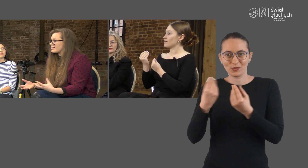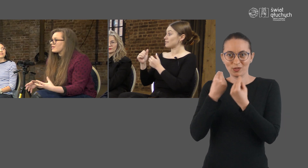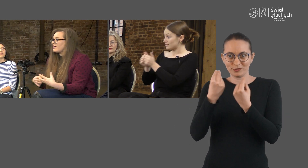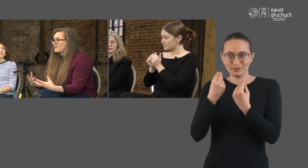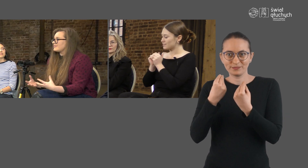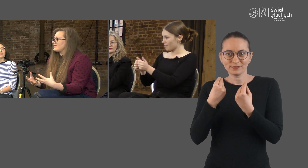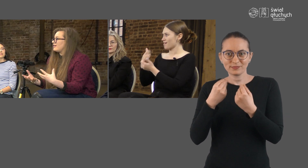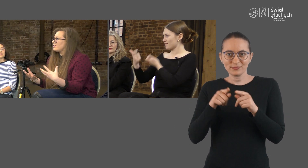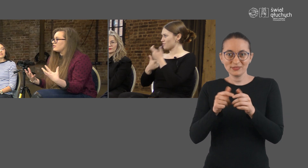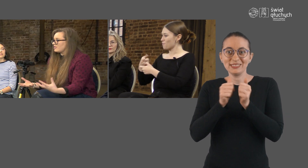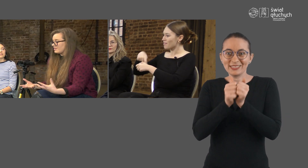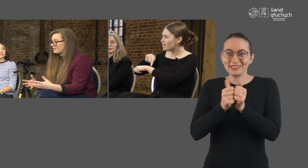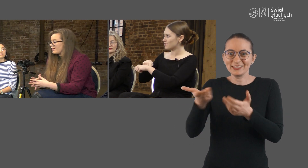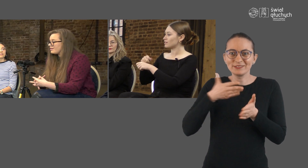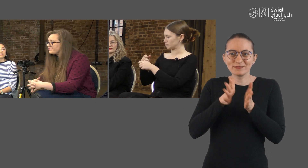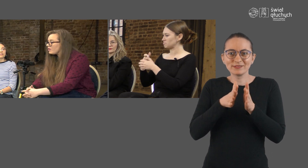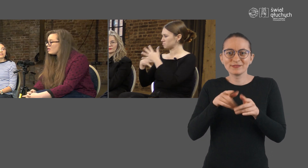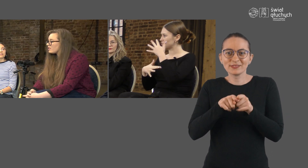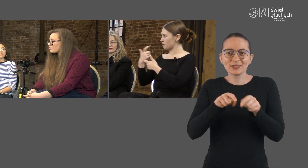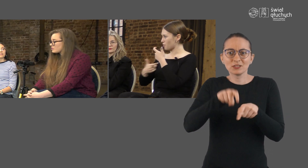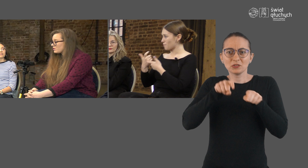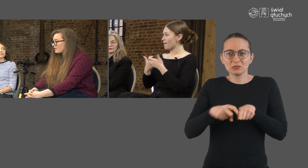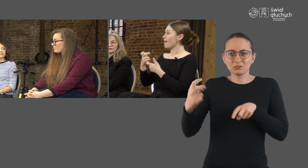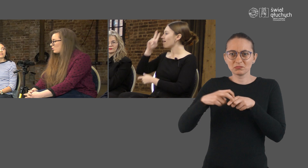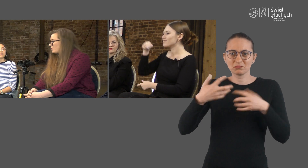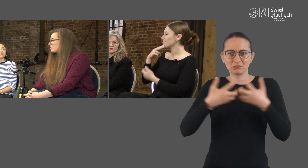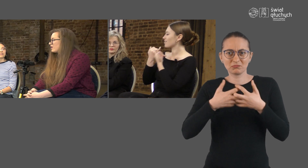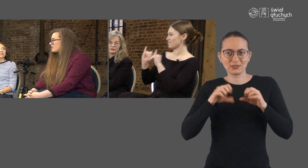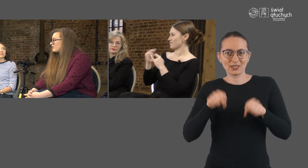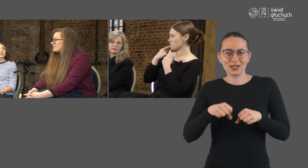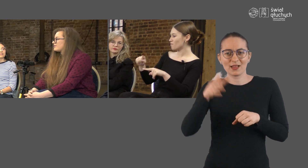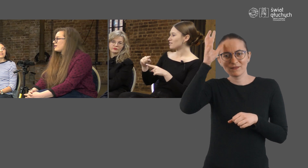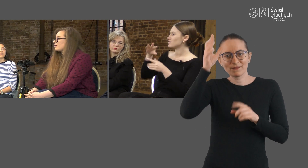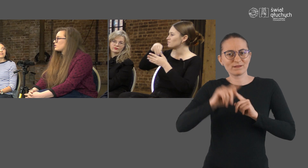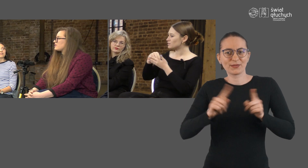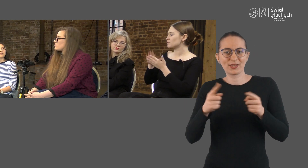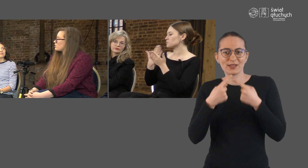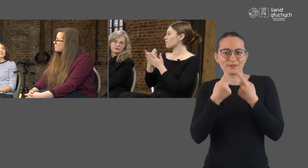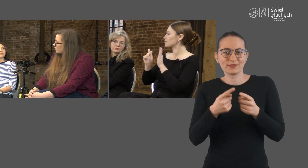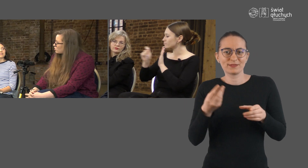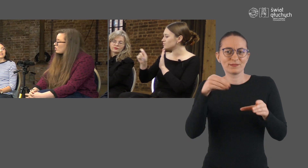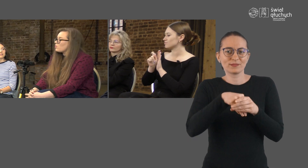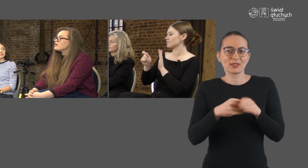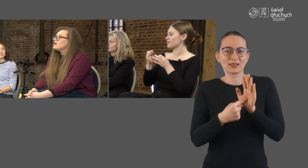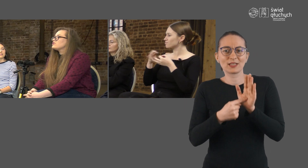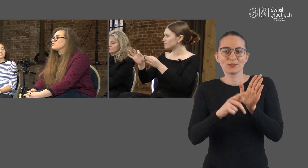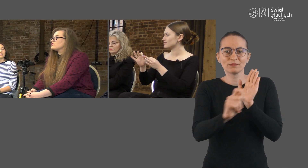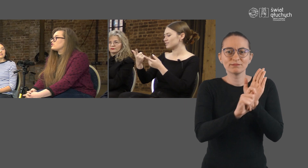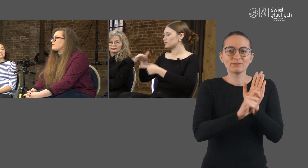robić zadania, lekcje i tak dalej. Natomiast mój tata był odpowiedzialny za na przykład zawożenie mnie do